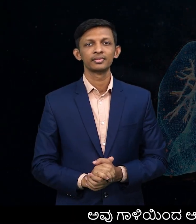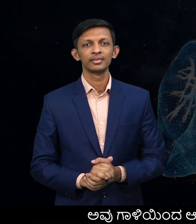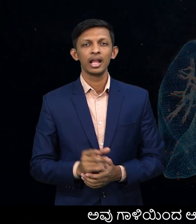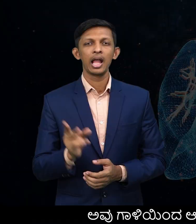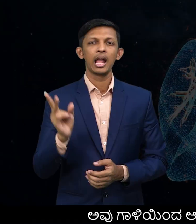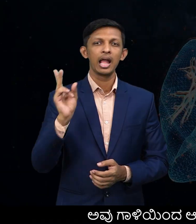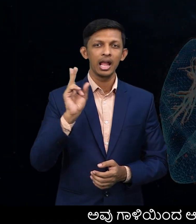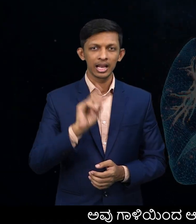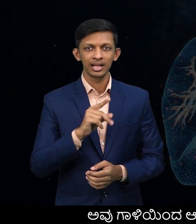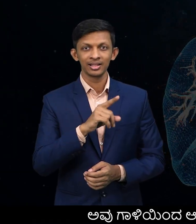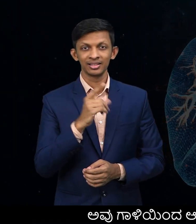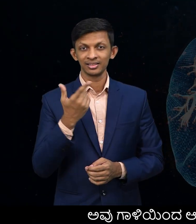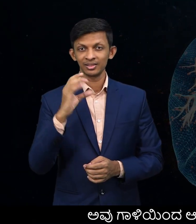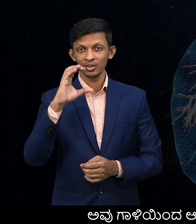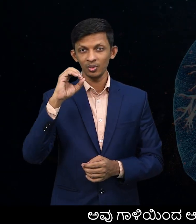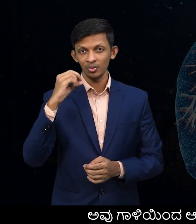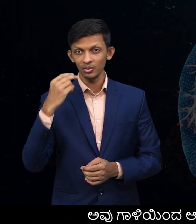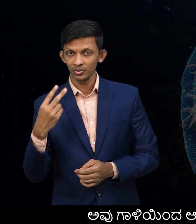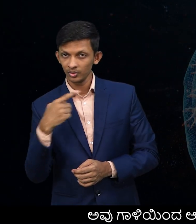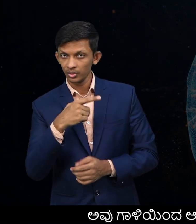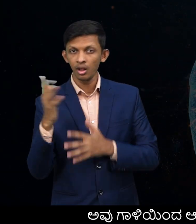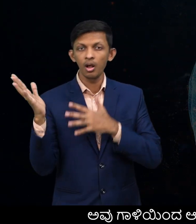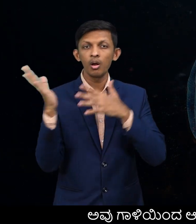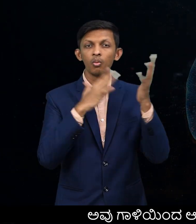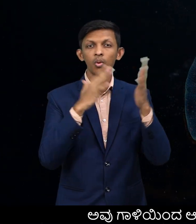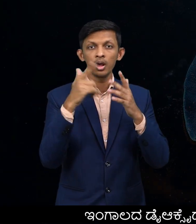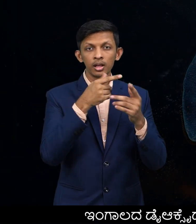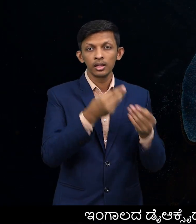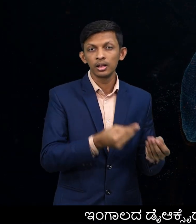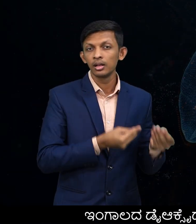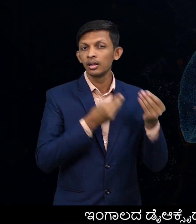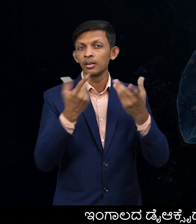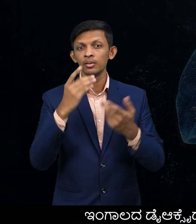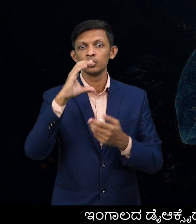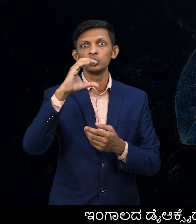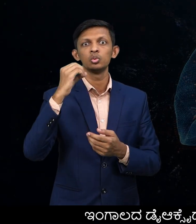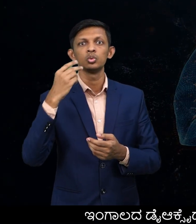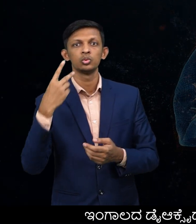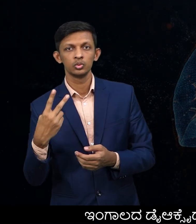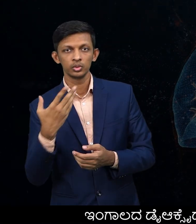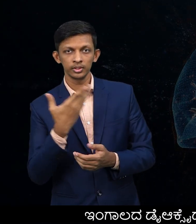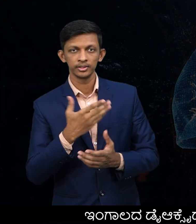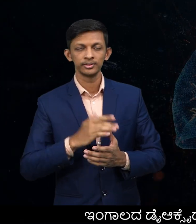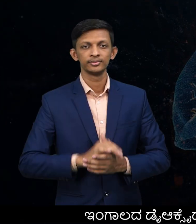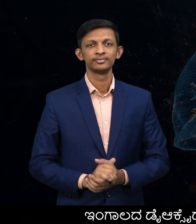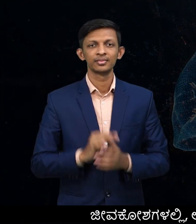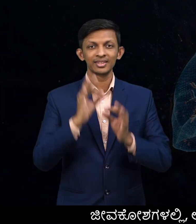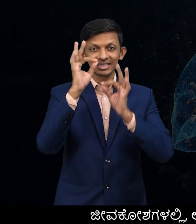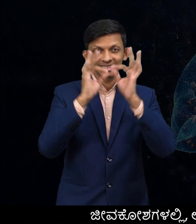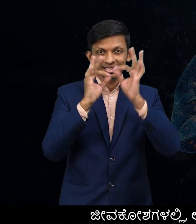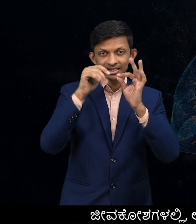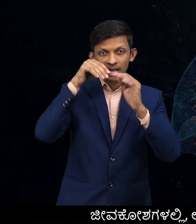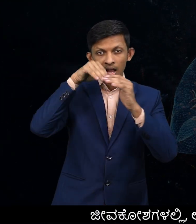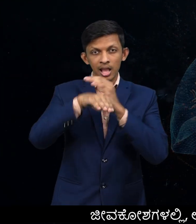ಅವು ಗಾಳಿಯಿಂದ ಆಮ್ಲಜನಕವನ್ನು ತೆಗೆದುಕೊಂಡು ಇಂಗಾಲದ ಡೈಆಕ್ಸೈಡ್ ಅನ್ನು ಬಿಡುಗಡೆ ಮಾಡುತ್ತವೆ. ಜೀವಕೋಶಗಳಲ್ಲಿ